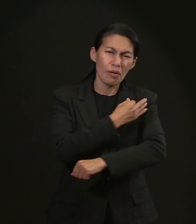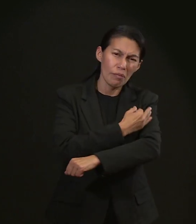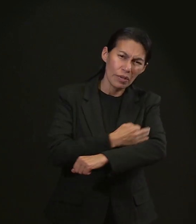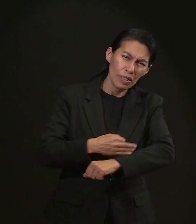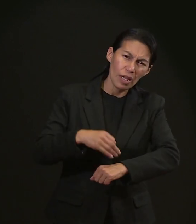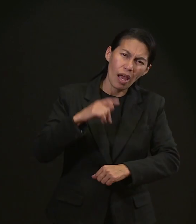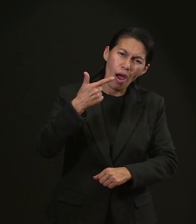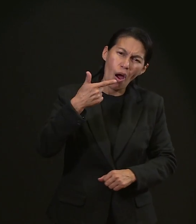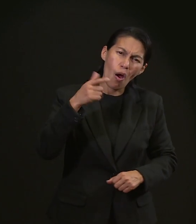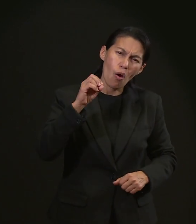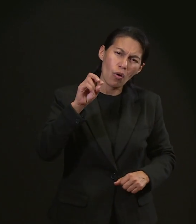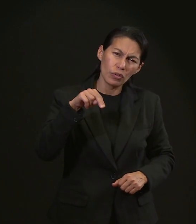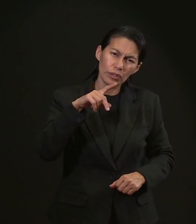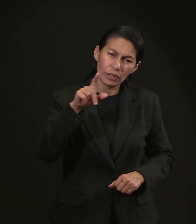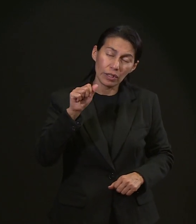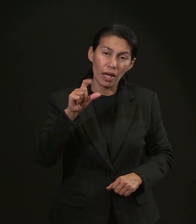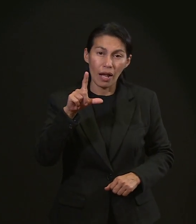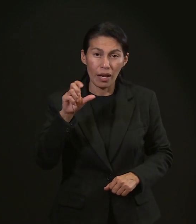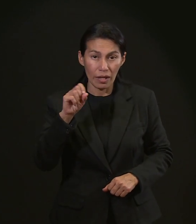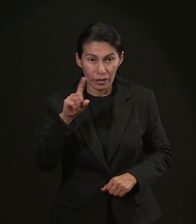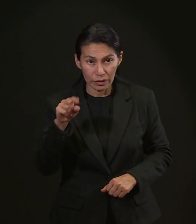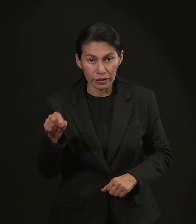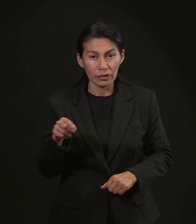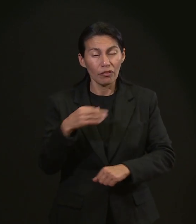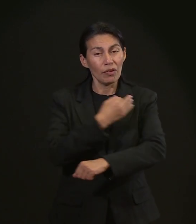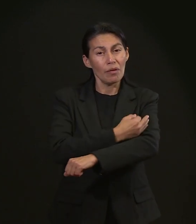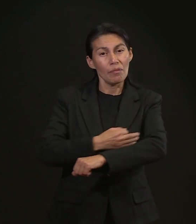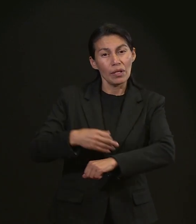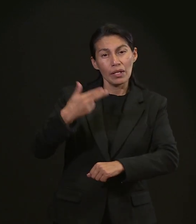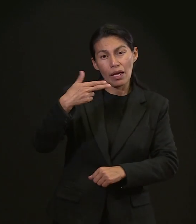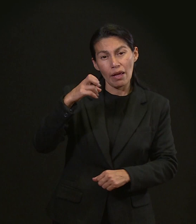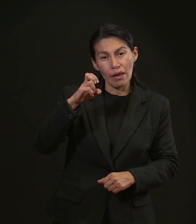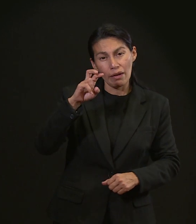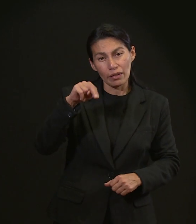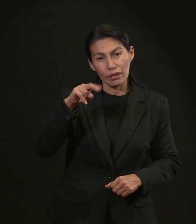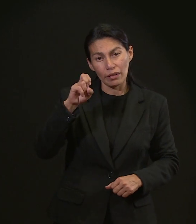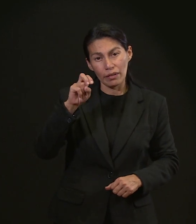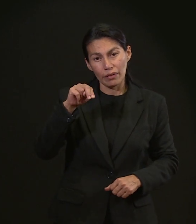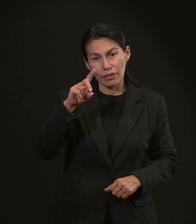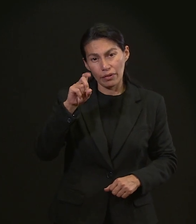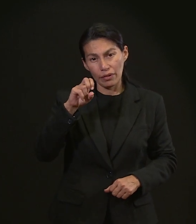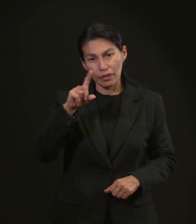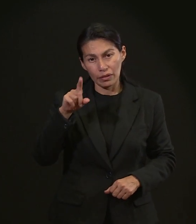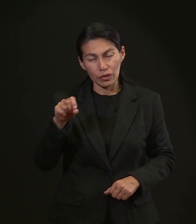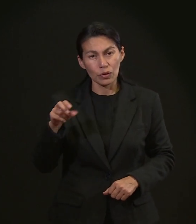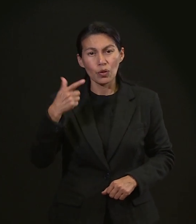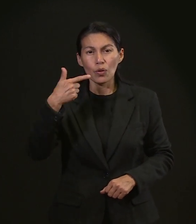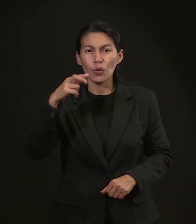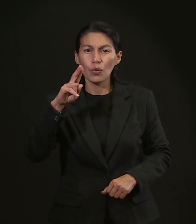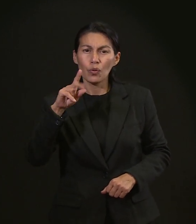familia gonzález oremos por la familia hernández gutiérrez